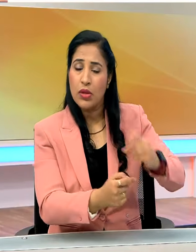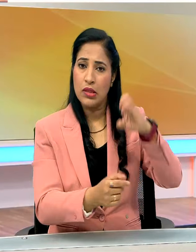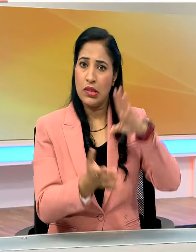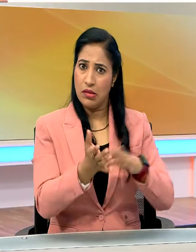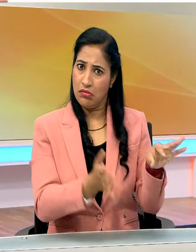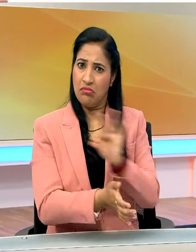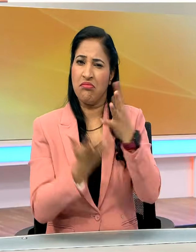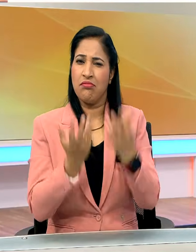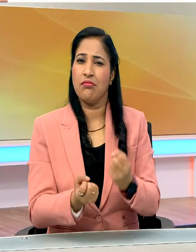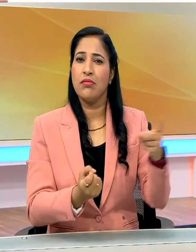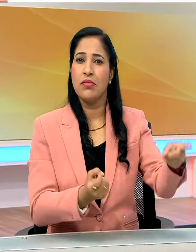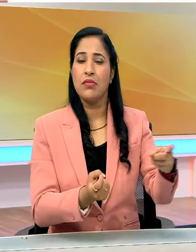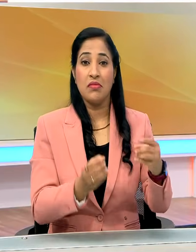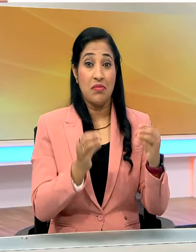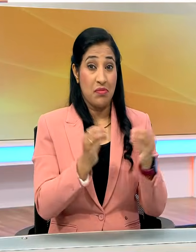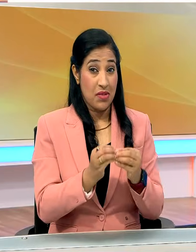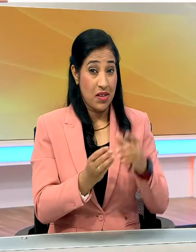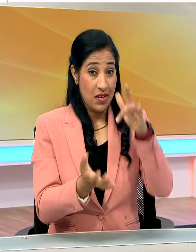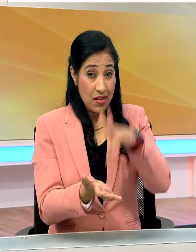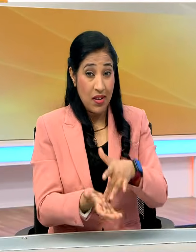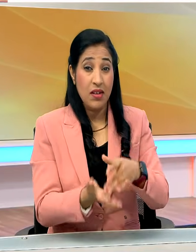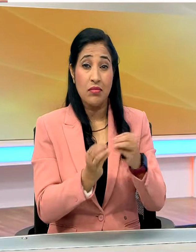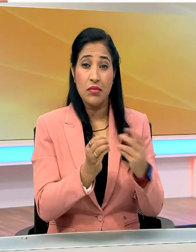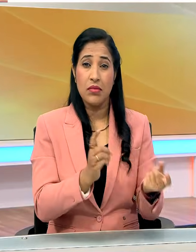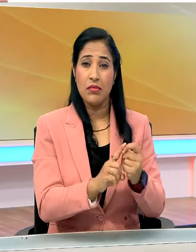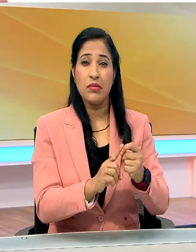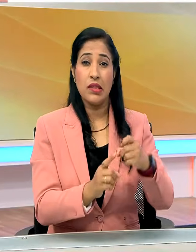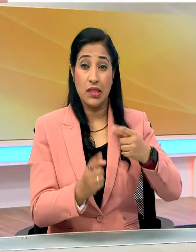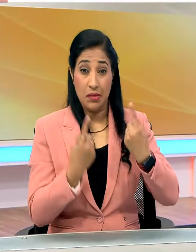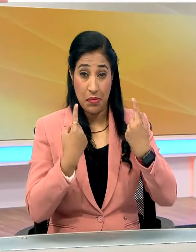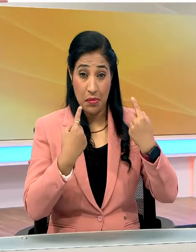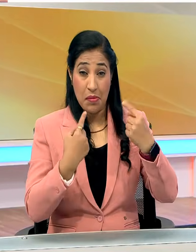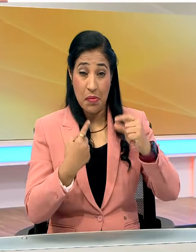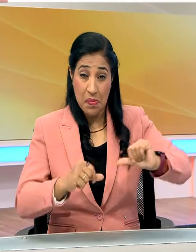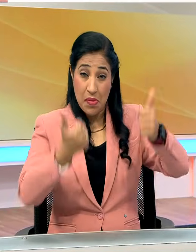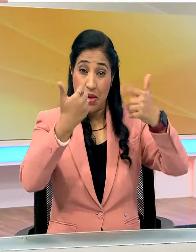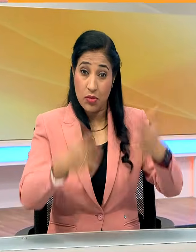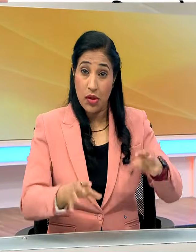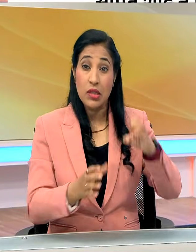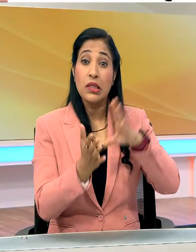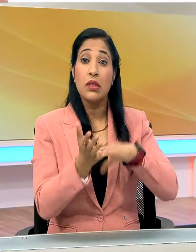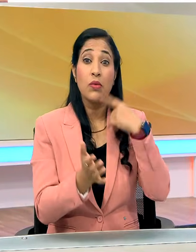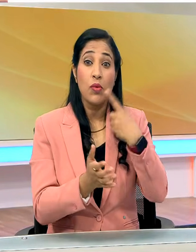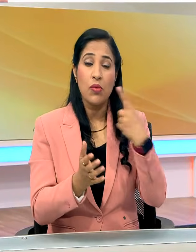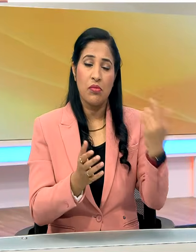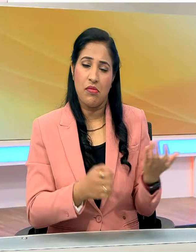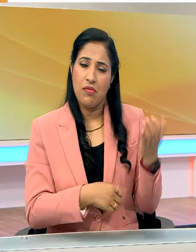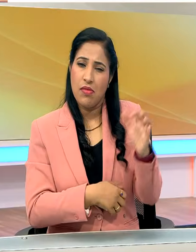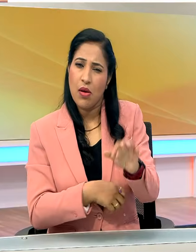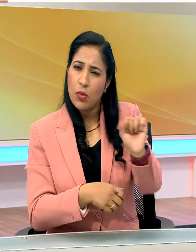कि बंगाल में भाजपा की जीत के बाद यहां का सीएम बंगाल का ही कोई शख्स होगा।